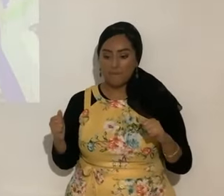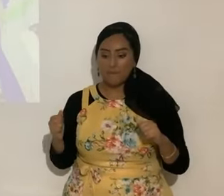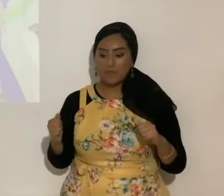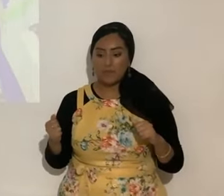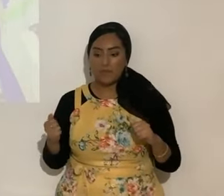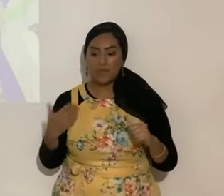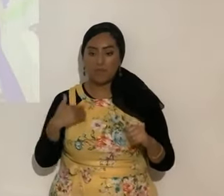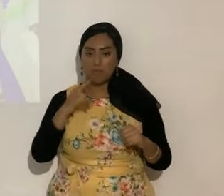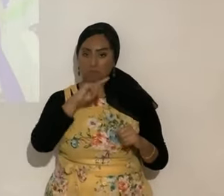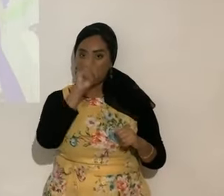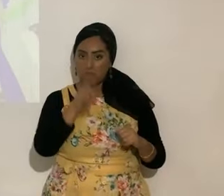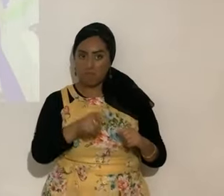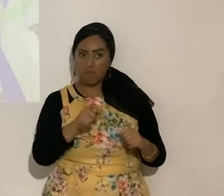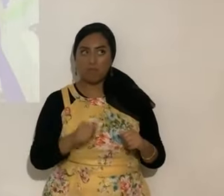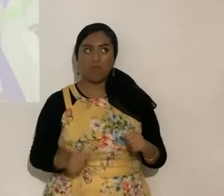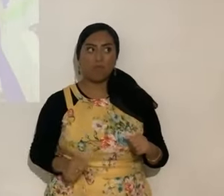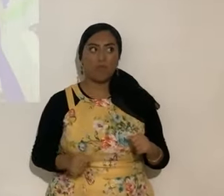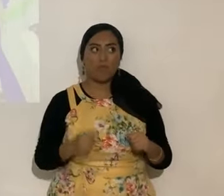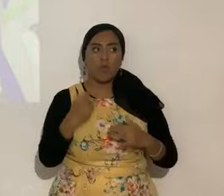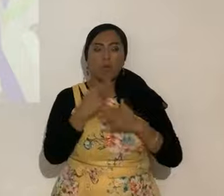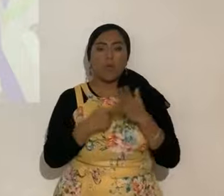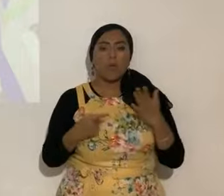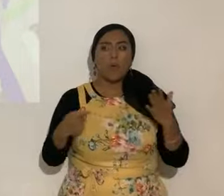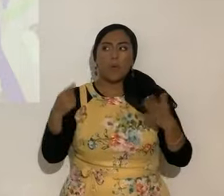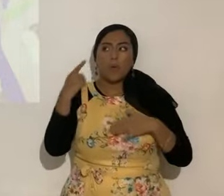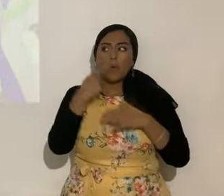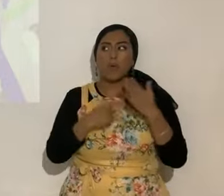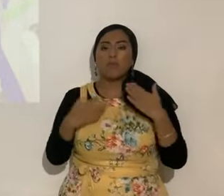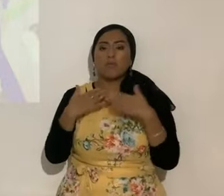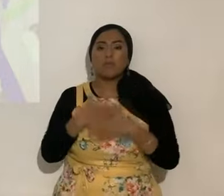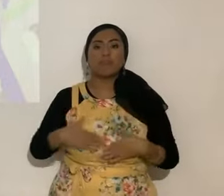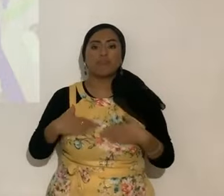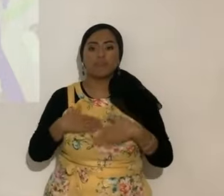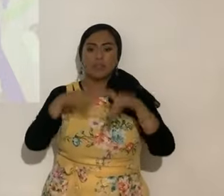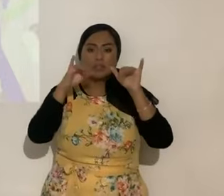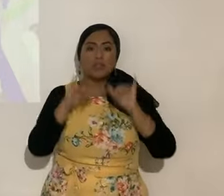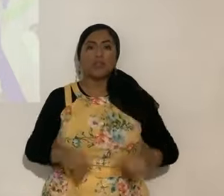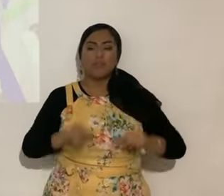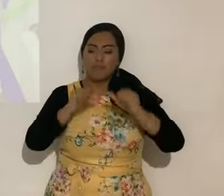voy a hacer una pregunta, ¿qué placer, es duradero?